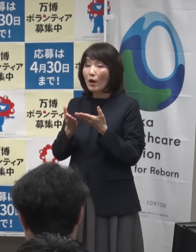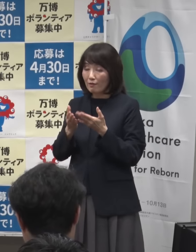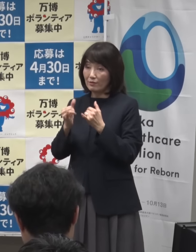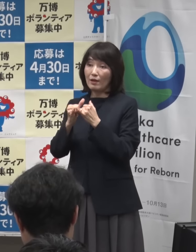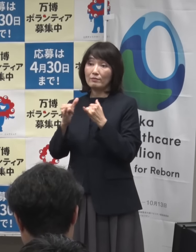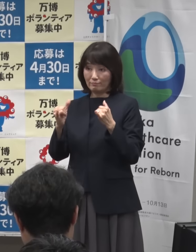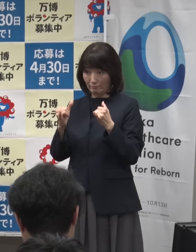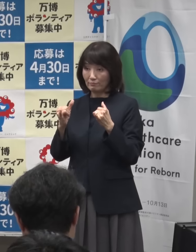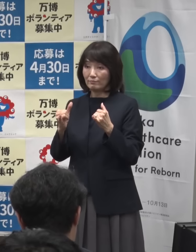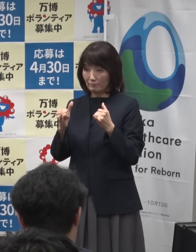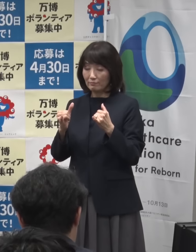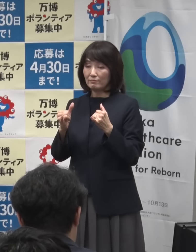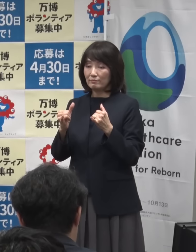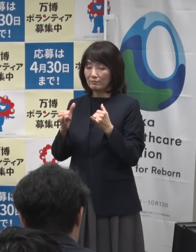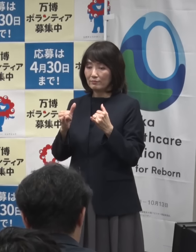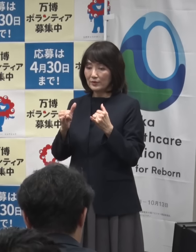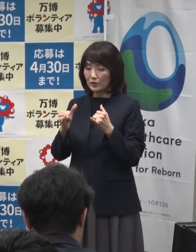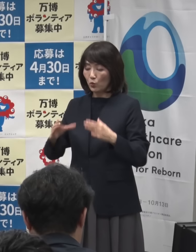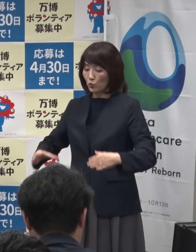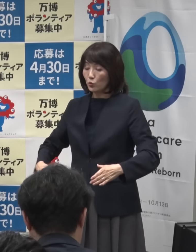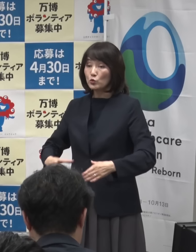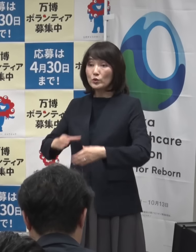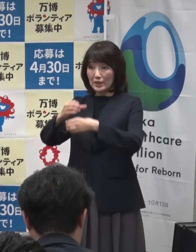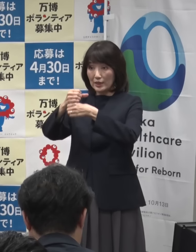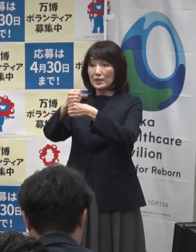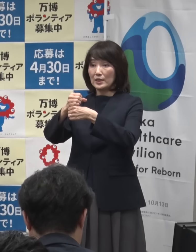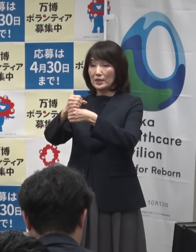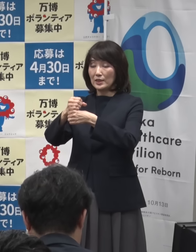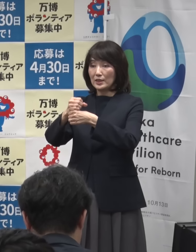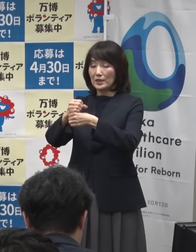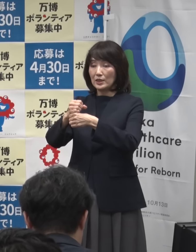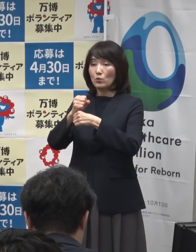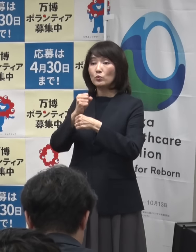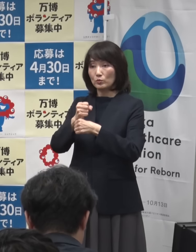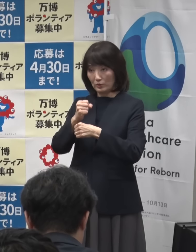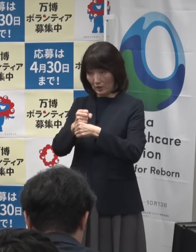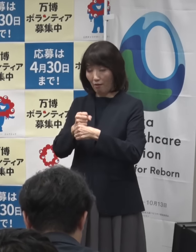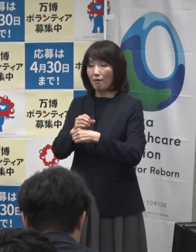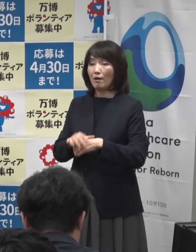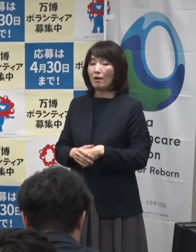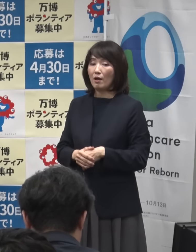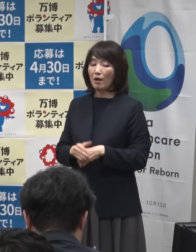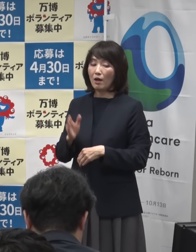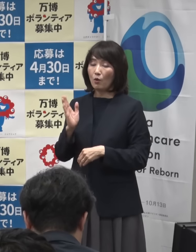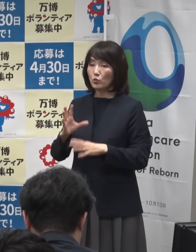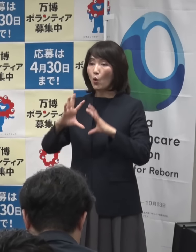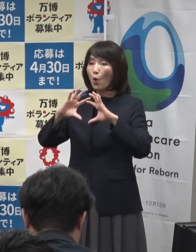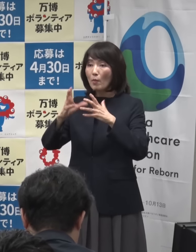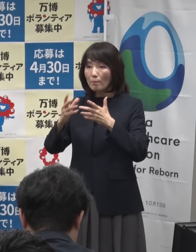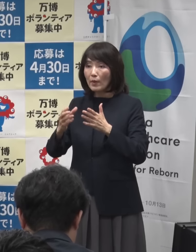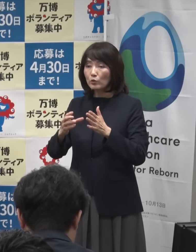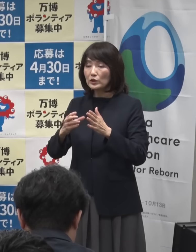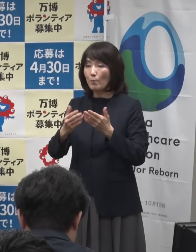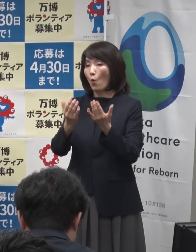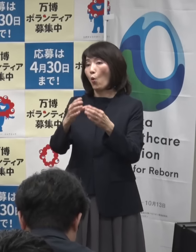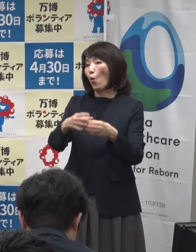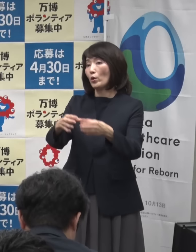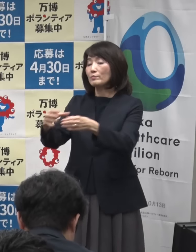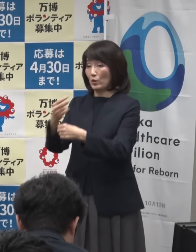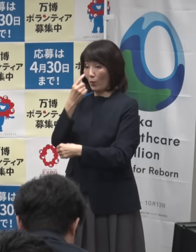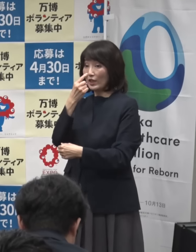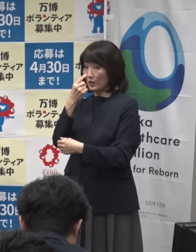に、折り鶴釣りを作って押して、そしてこの万博でも展示をします。ちなみに私